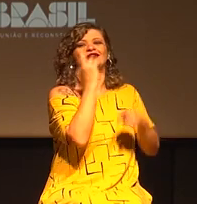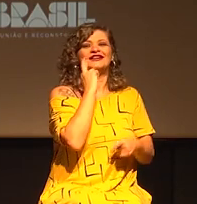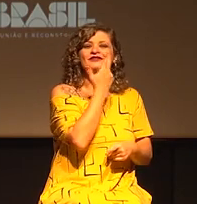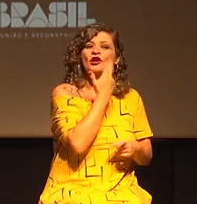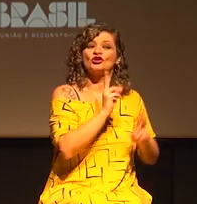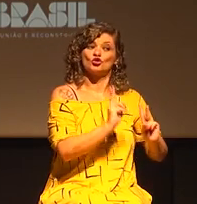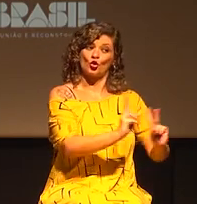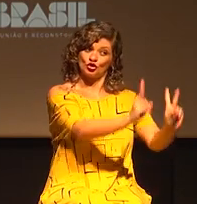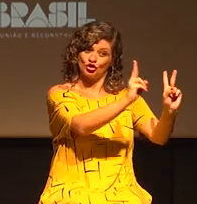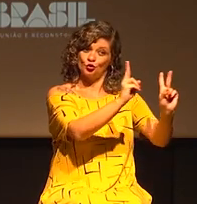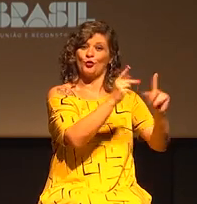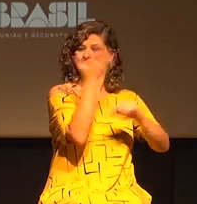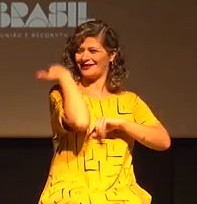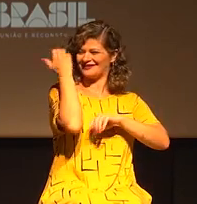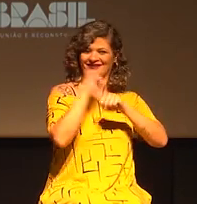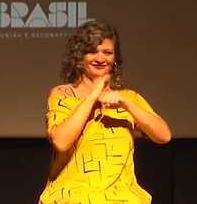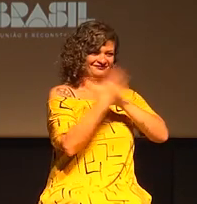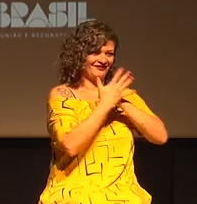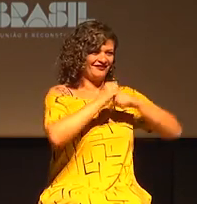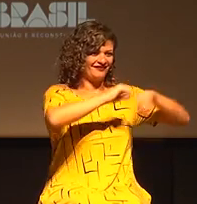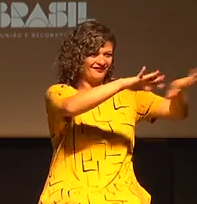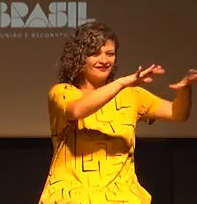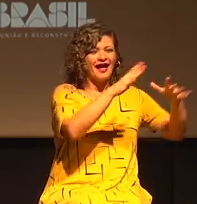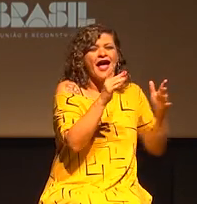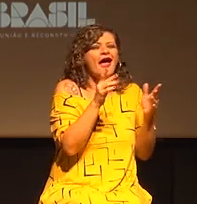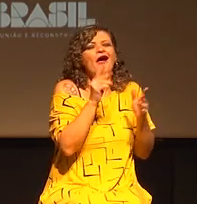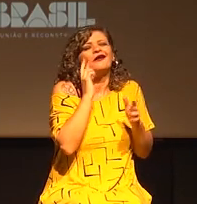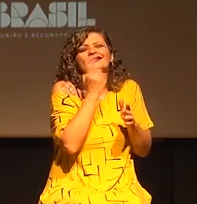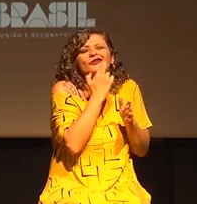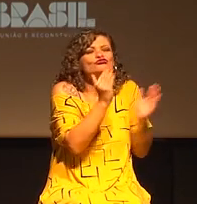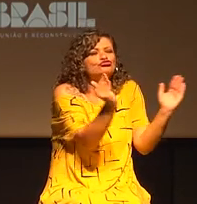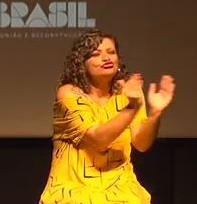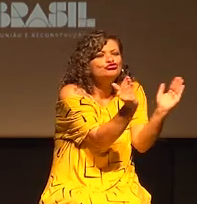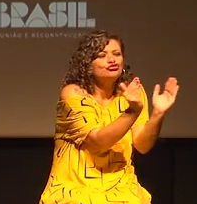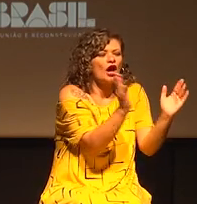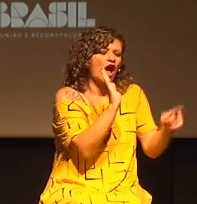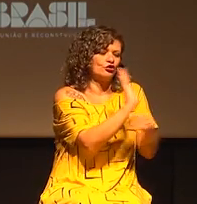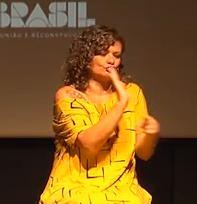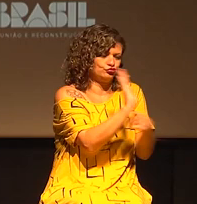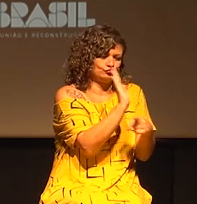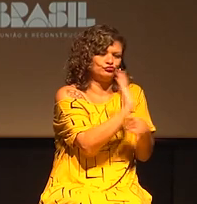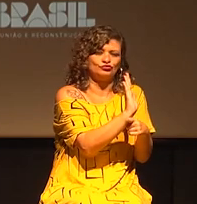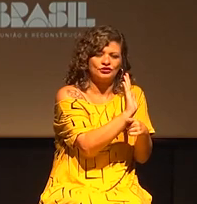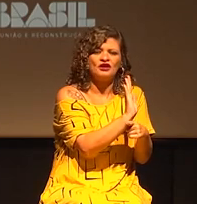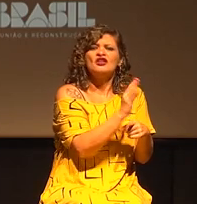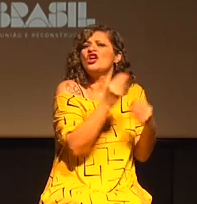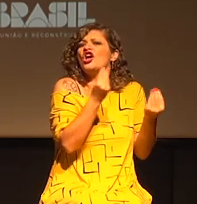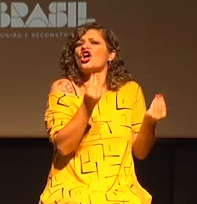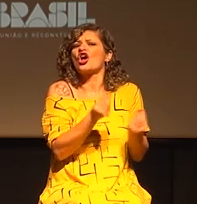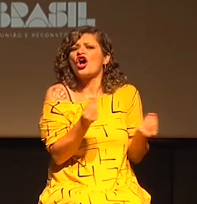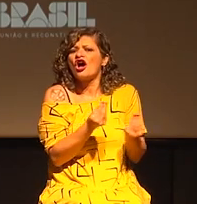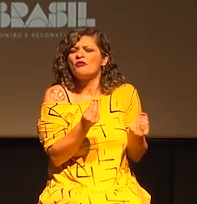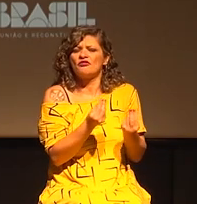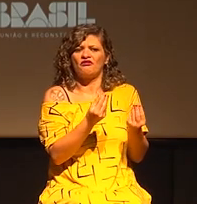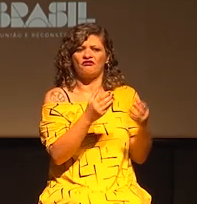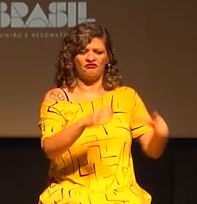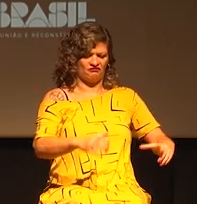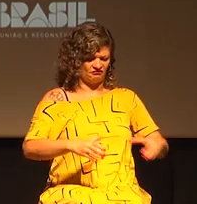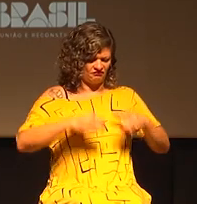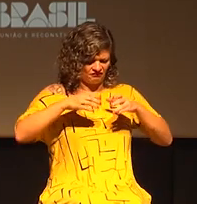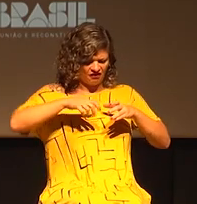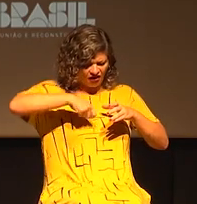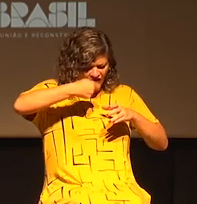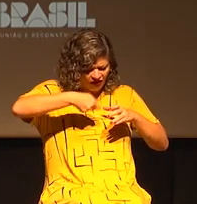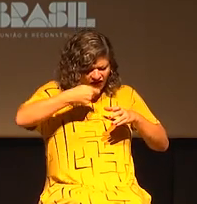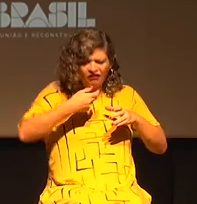restaurante pequenininho sabe Bar e Lanchonete eh mas então como é que como é que você vê a qualidade de 15.000